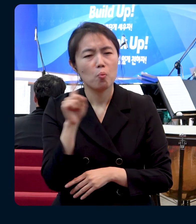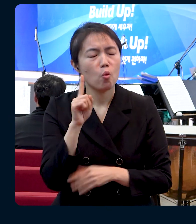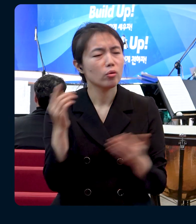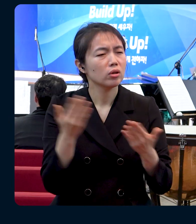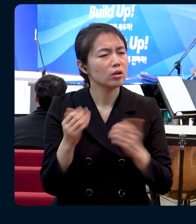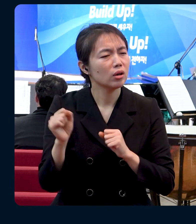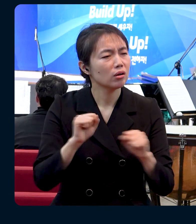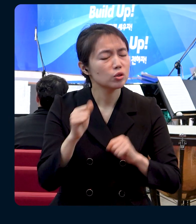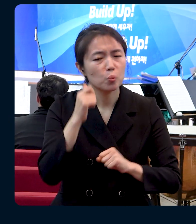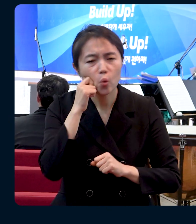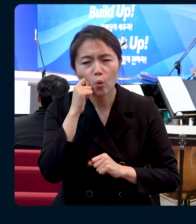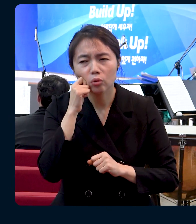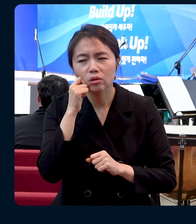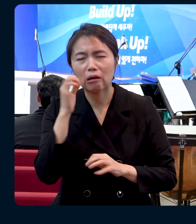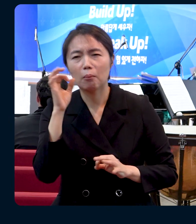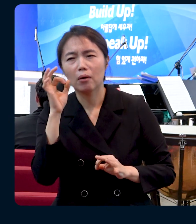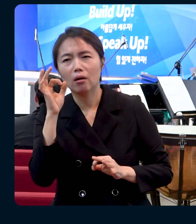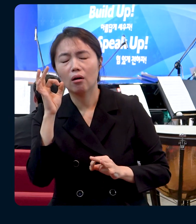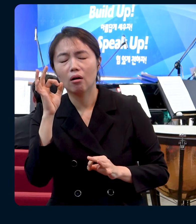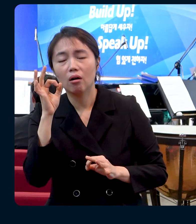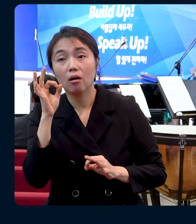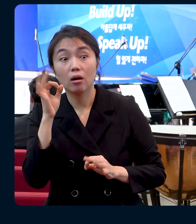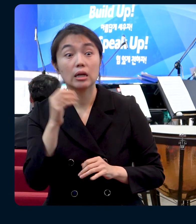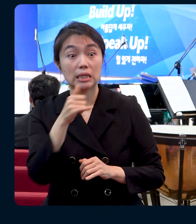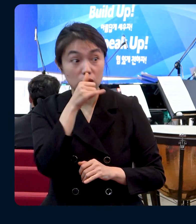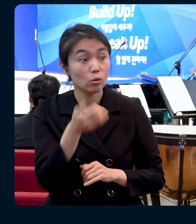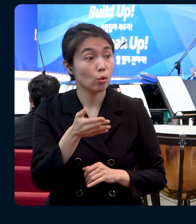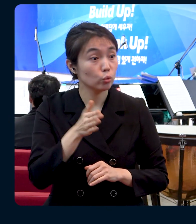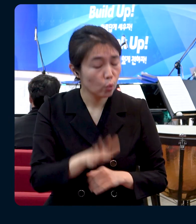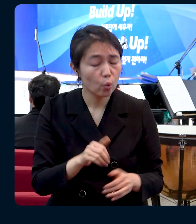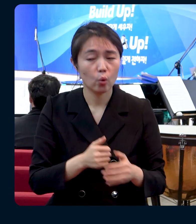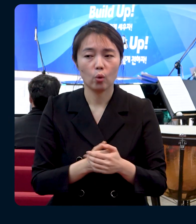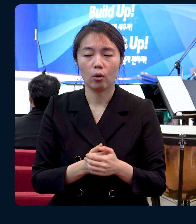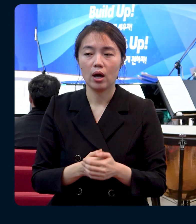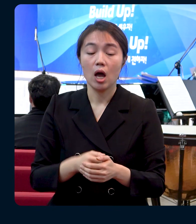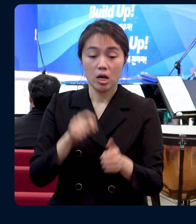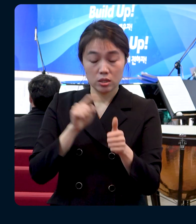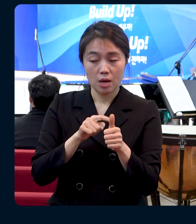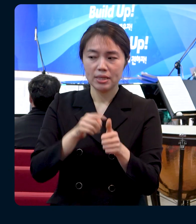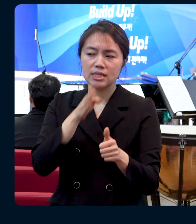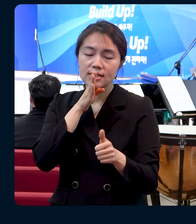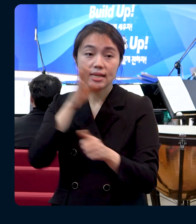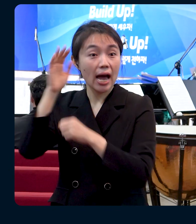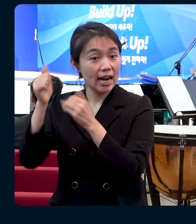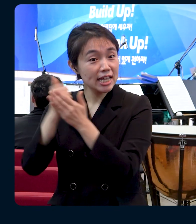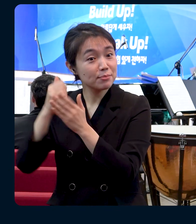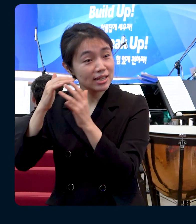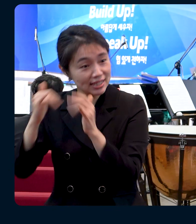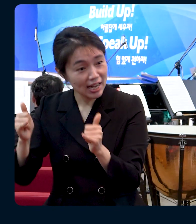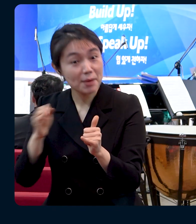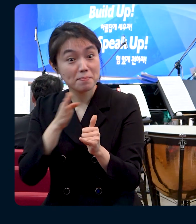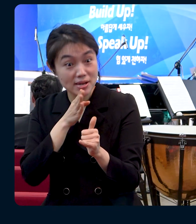엎드려서서 기다리면서 아무것도 못하는 것처럼 그렇게 있는 순간이 있을 수 있지만, 그가 신실한